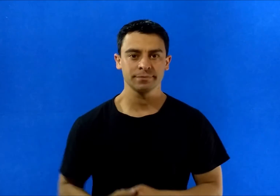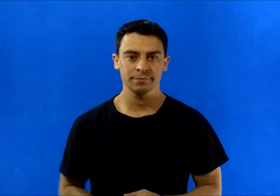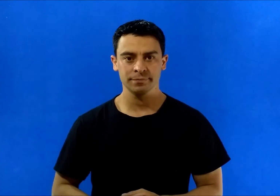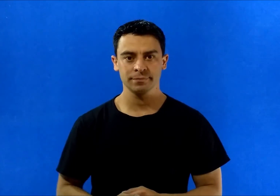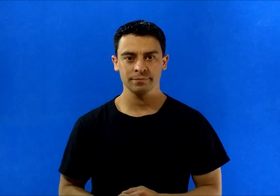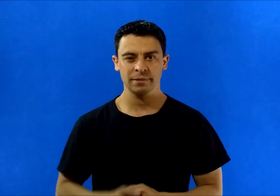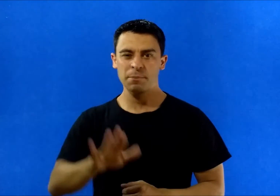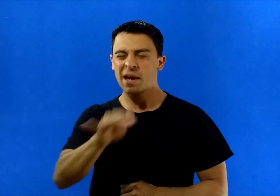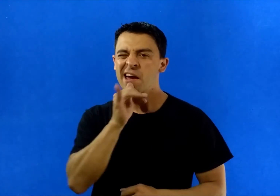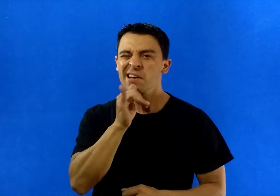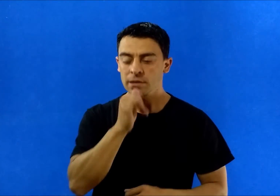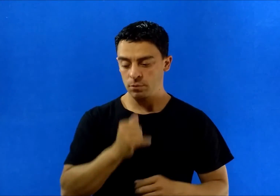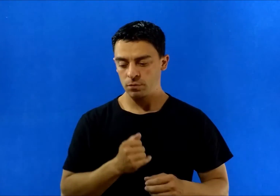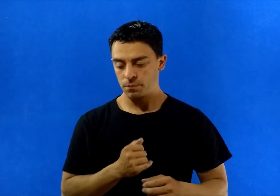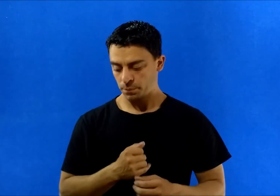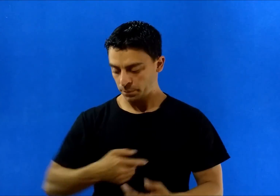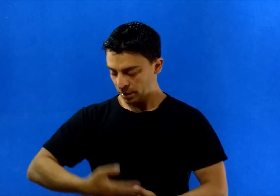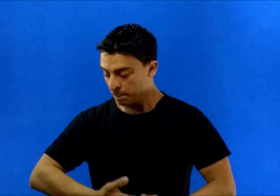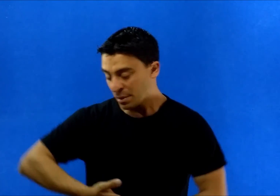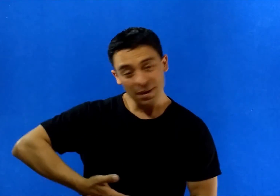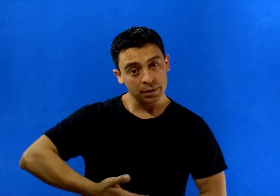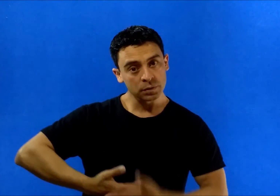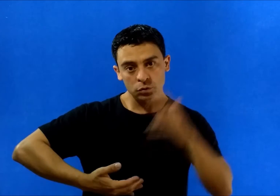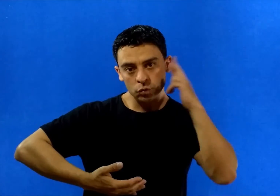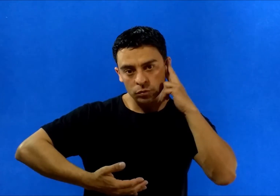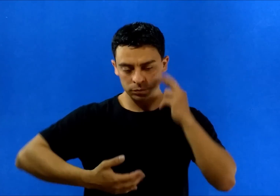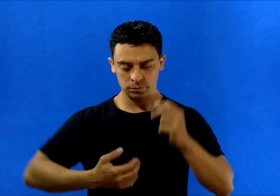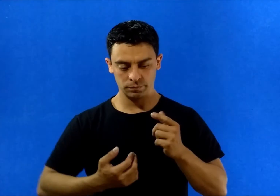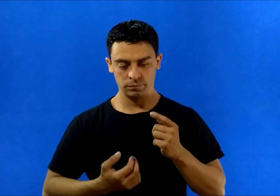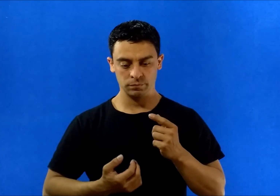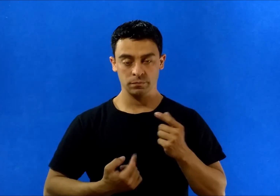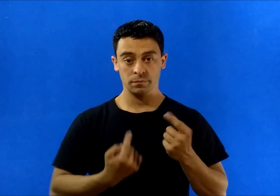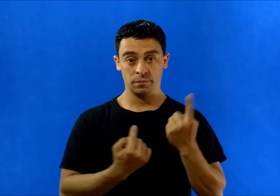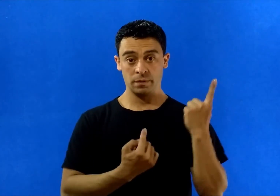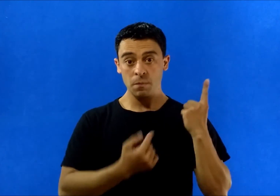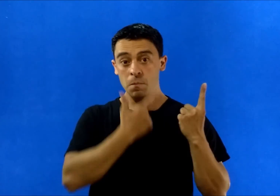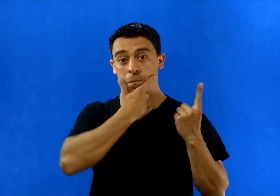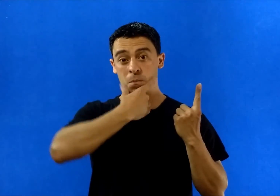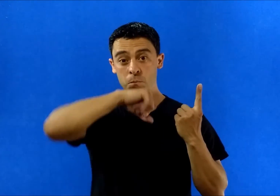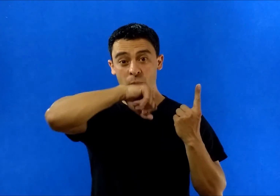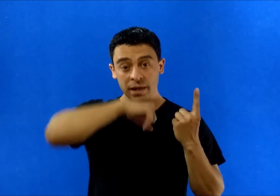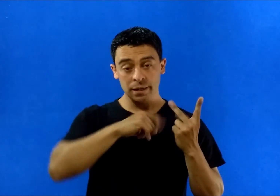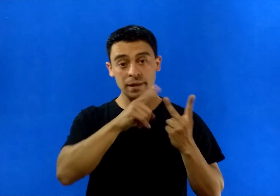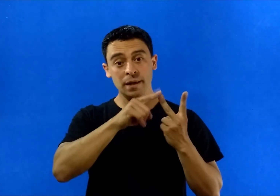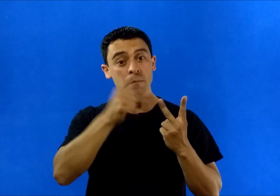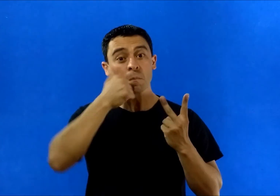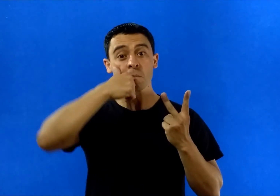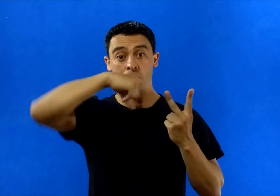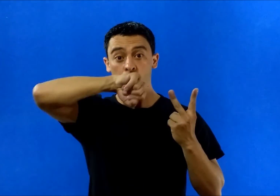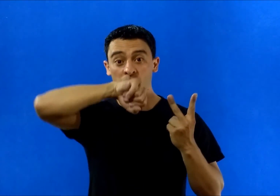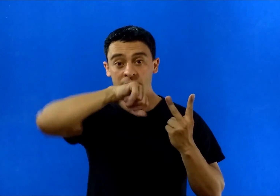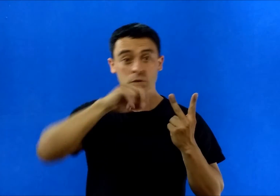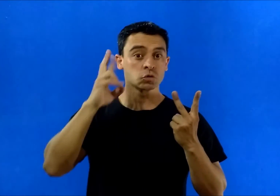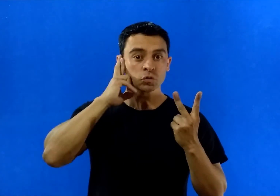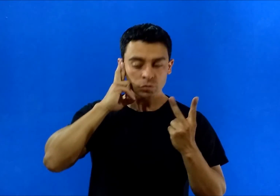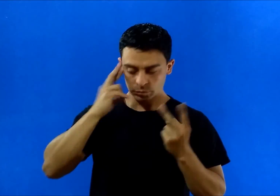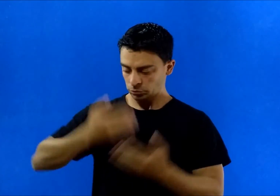para ele, para o aprendizado da língua de sinais dele. Por exemplo, um bebê surdo, que o pai e a mãe